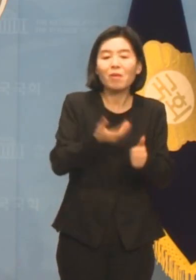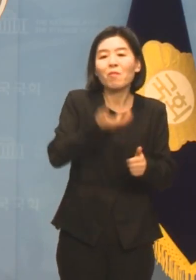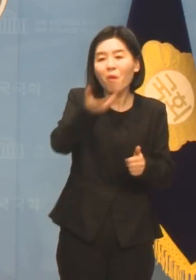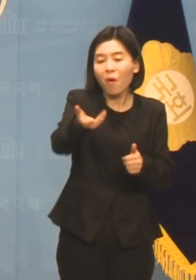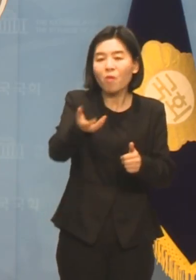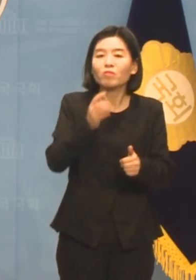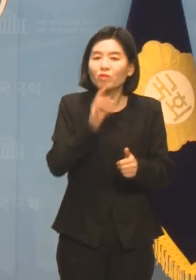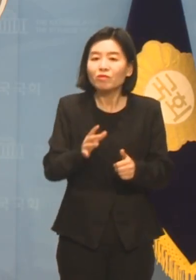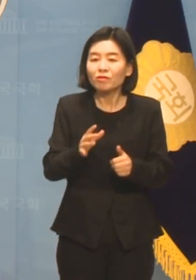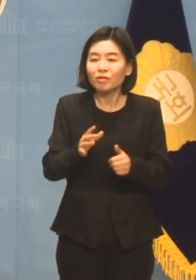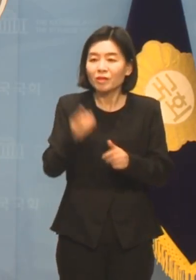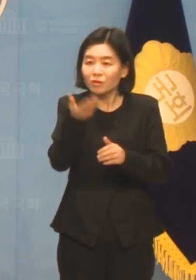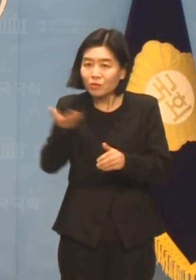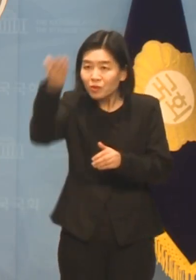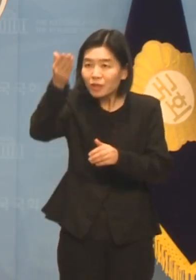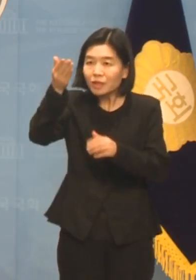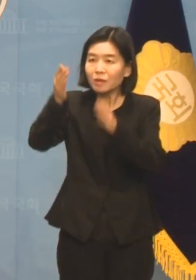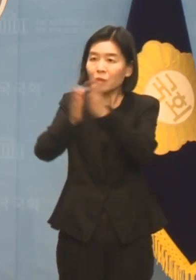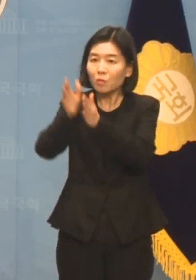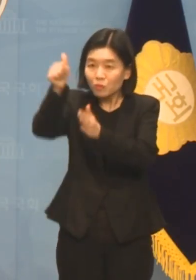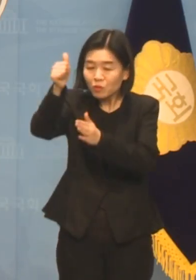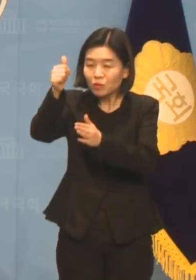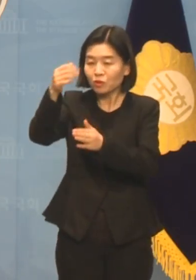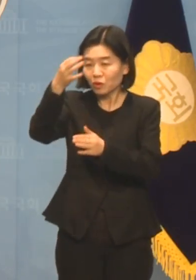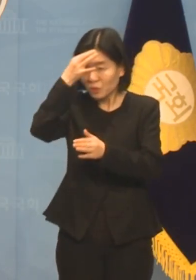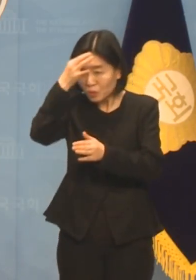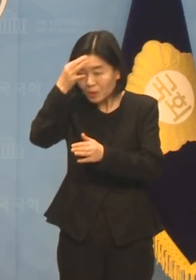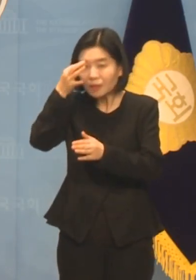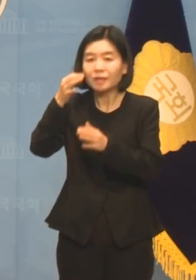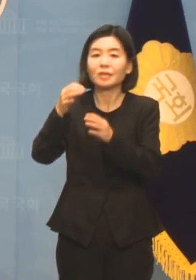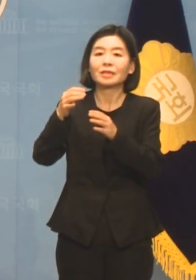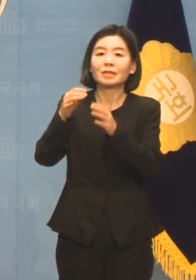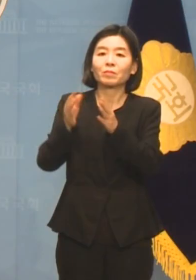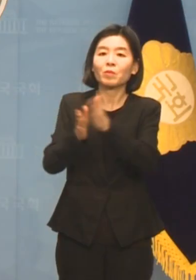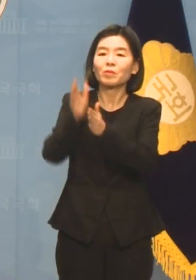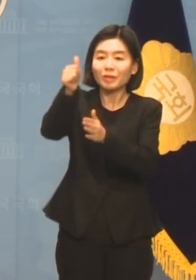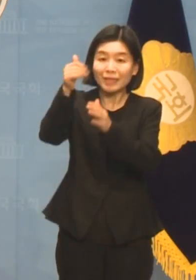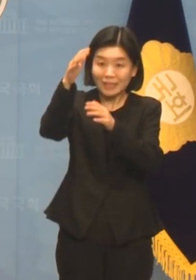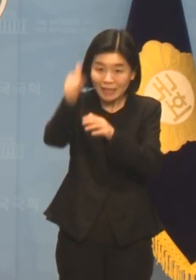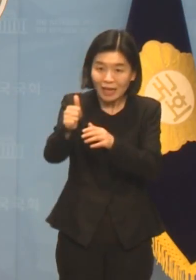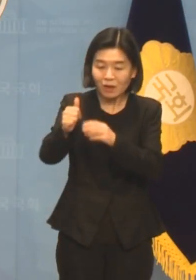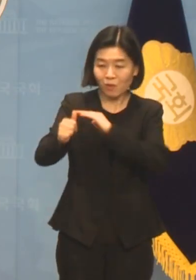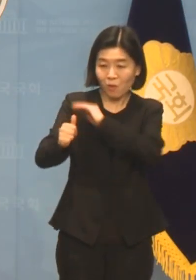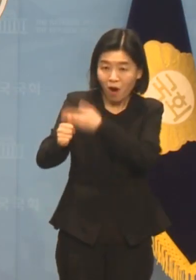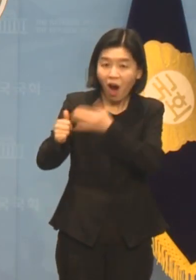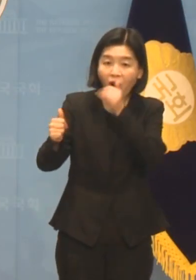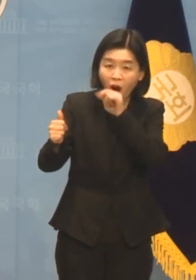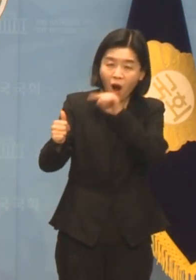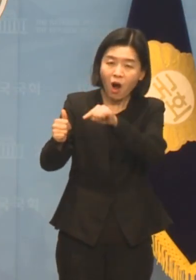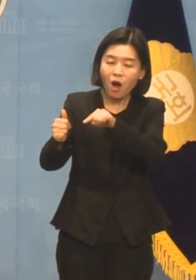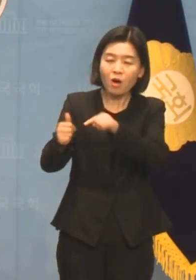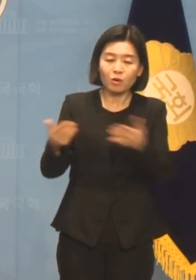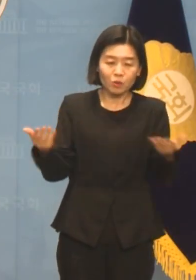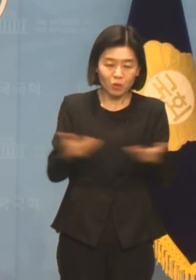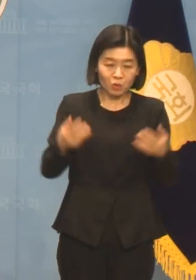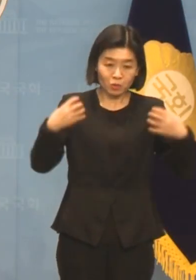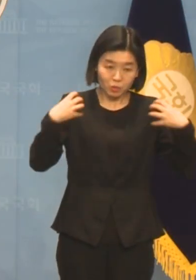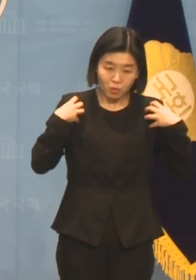서울교통공사 사장과 기술본부 관계자 등 실질 권한이 있는 자들에 대해서는 현재 노동청